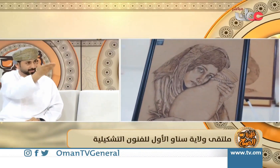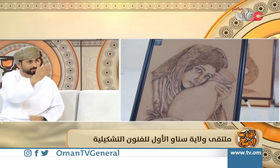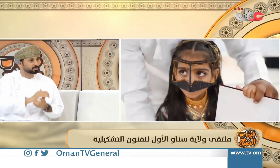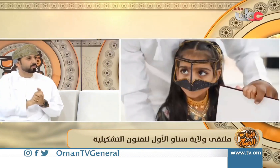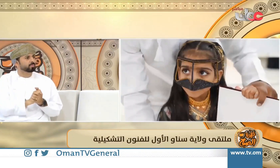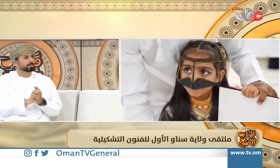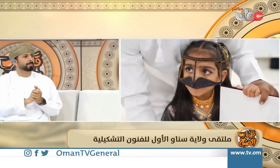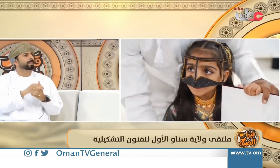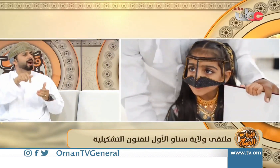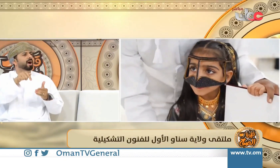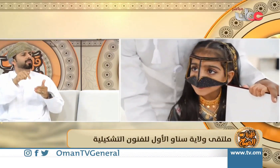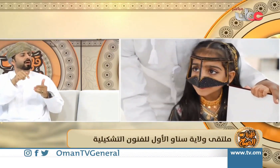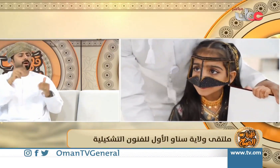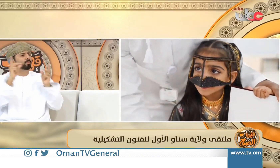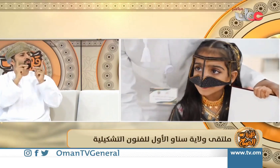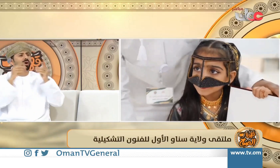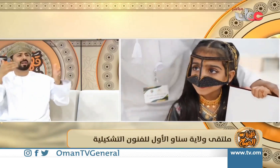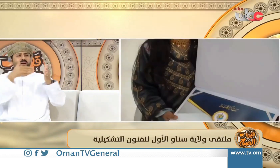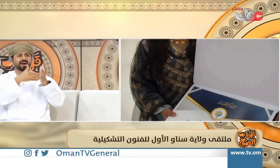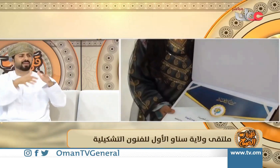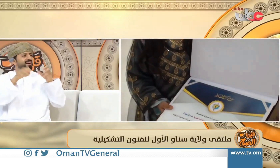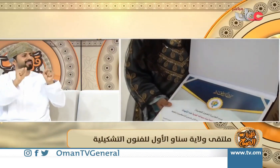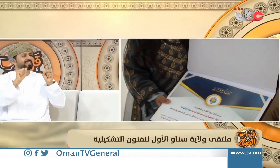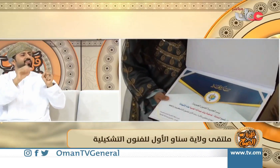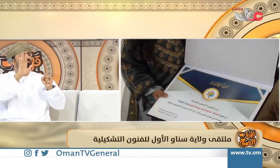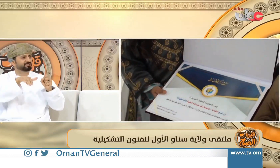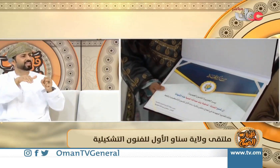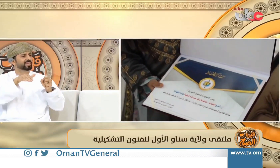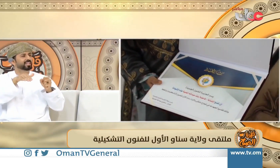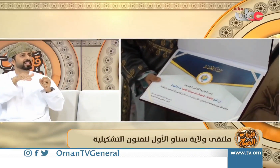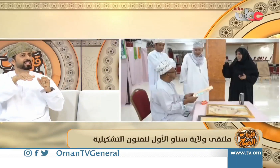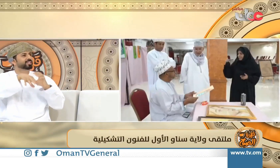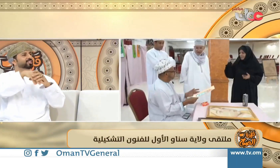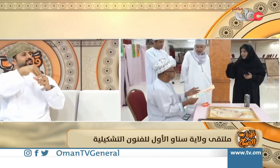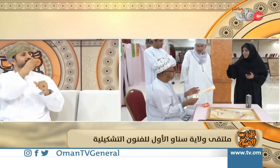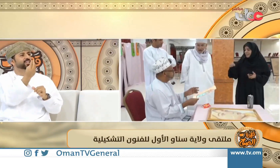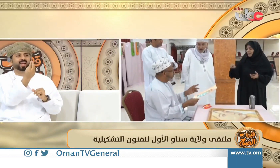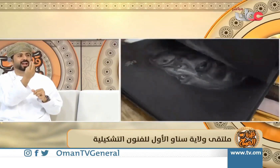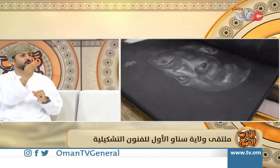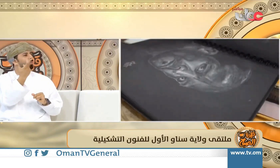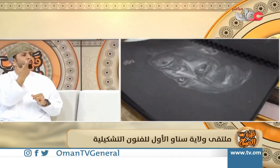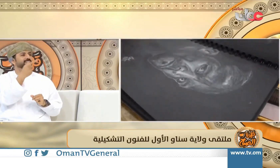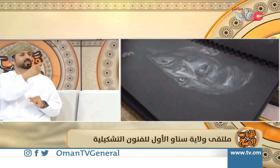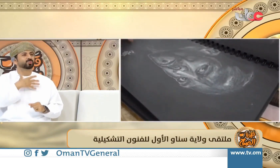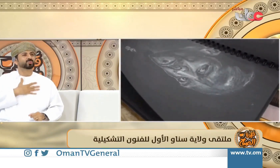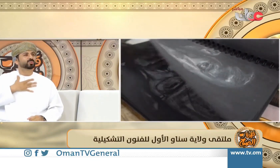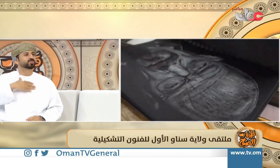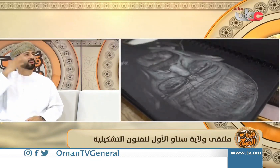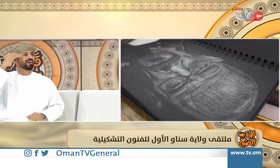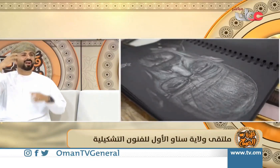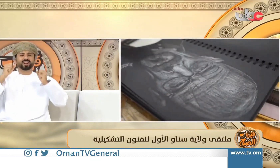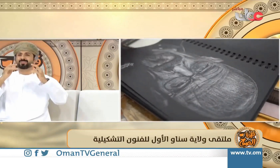أبرار، أيضا سؤالي لك بالنسبة لي أيضا هذا الملتقى، النتيجة